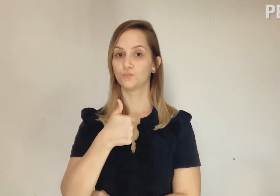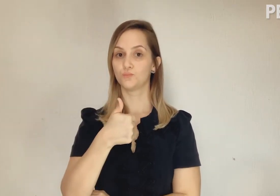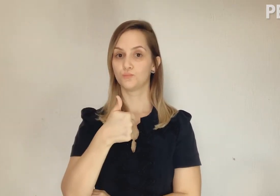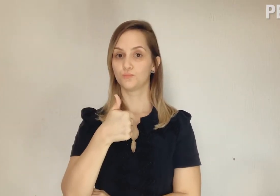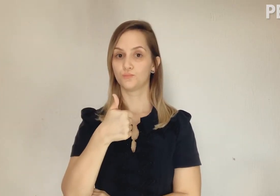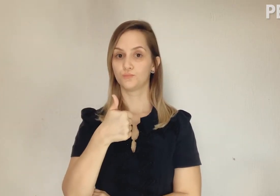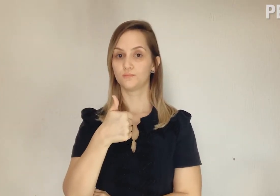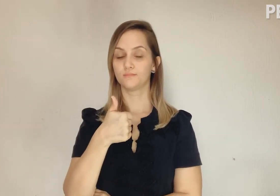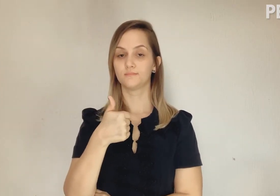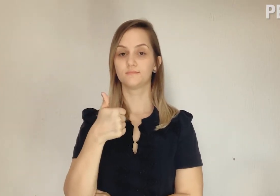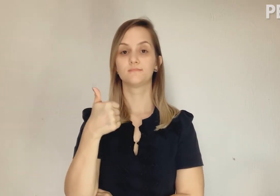1,